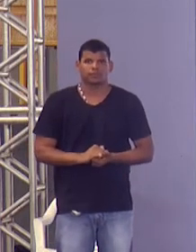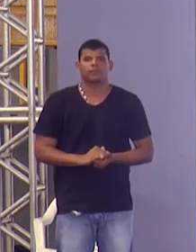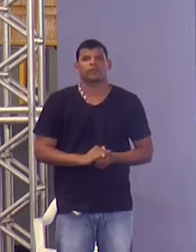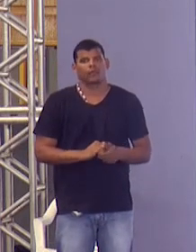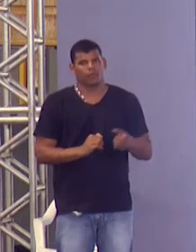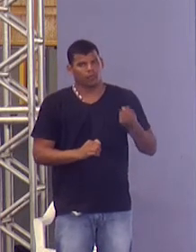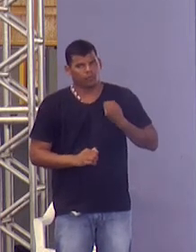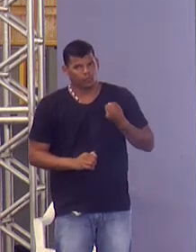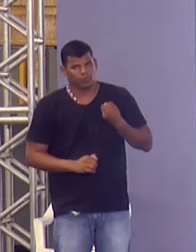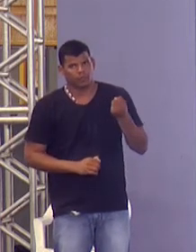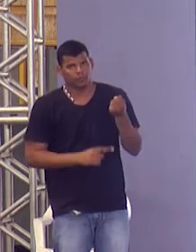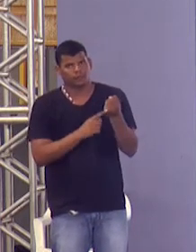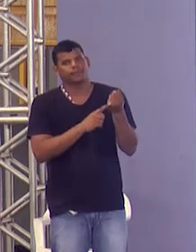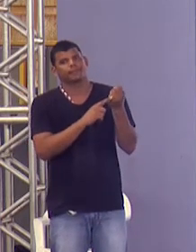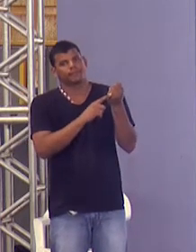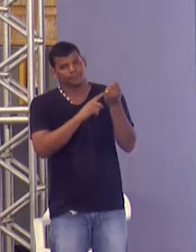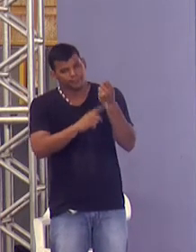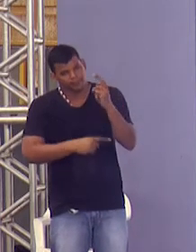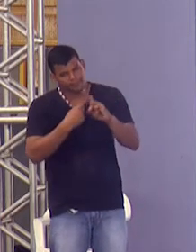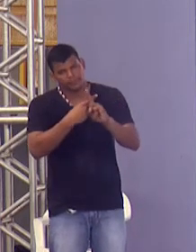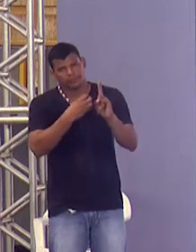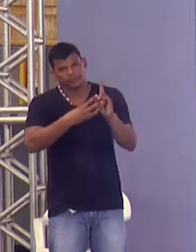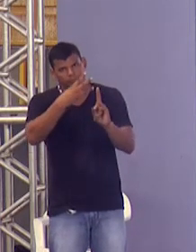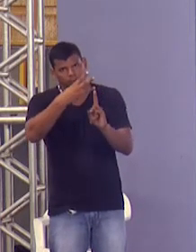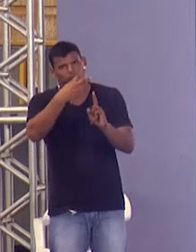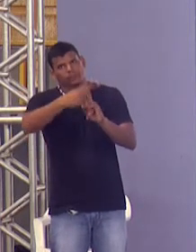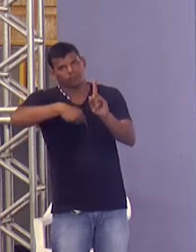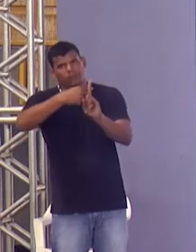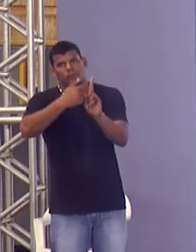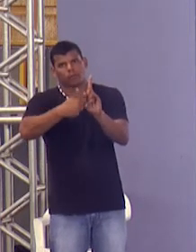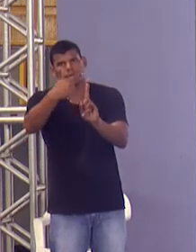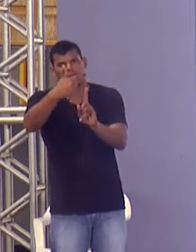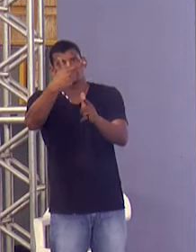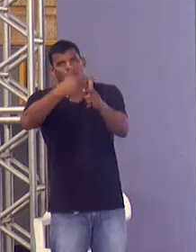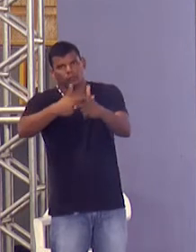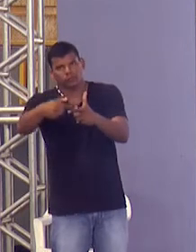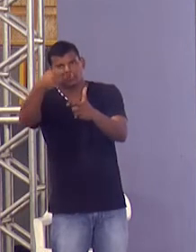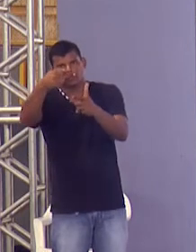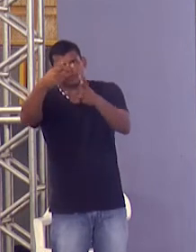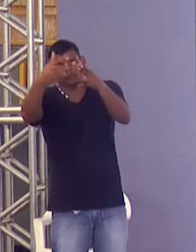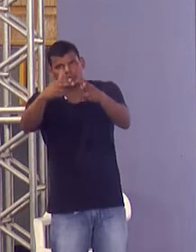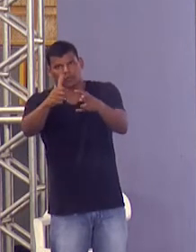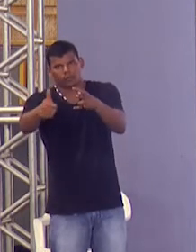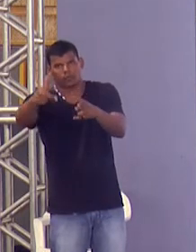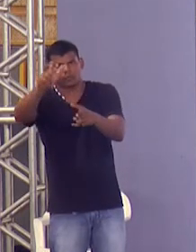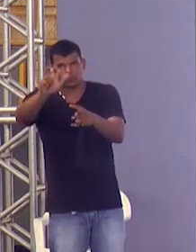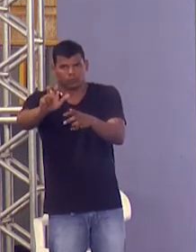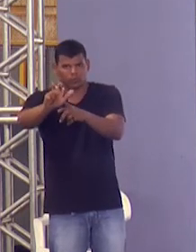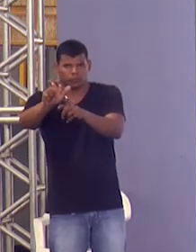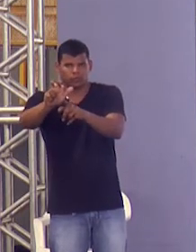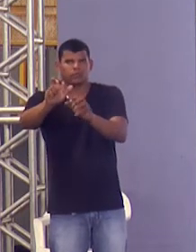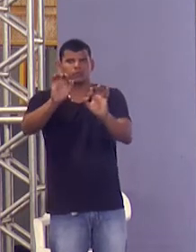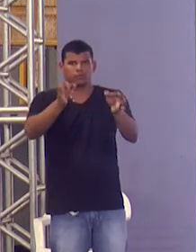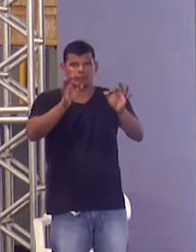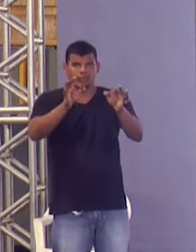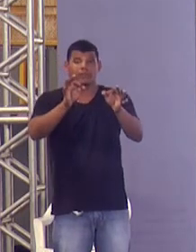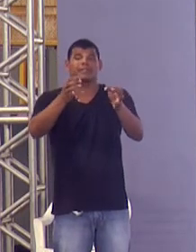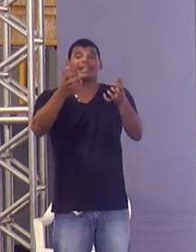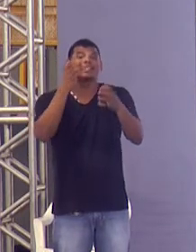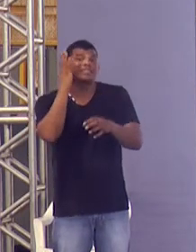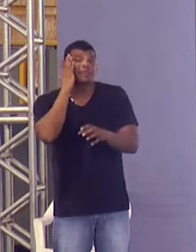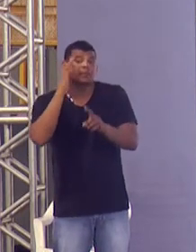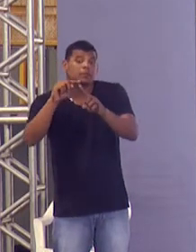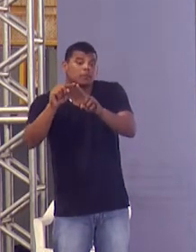Pegou o número, multiplicou por 3, somou 12, dividiu por 7 e obteve 15. Eu quero saber quem é